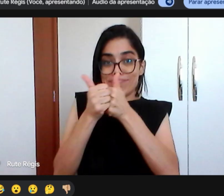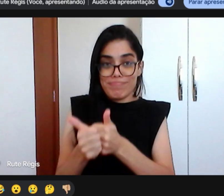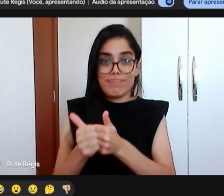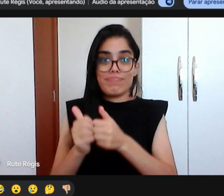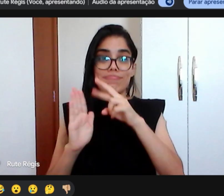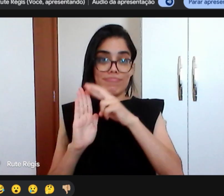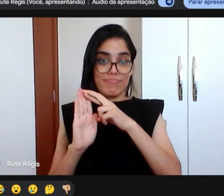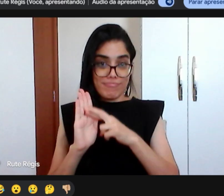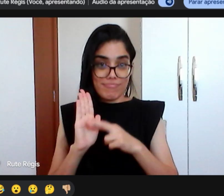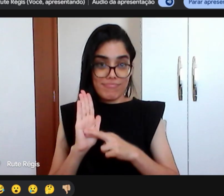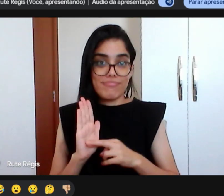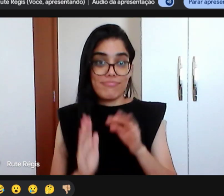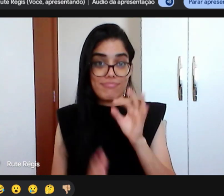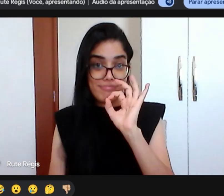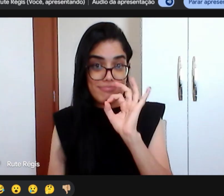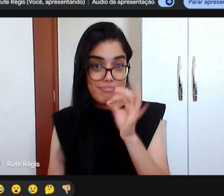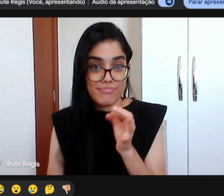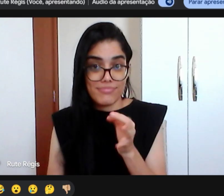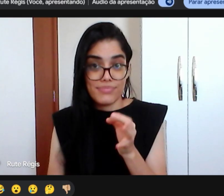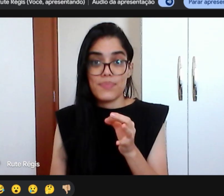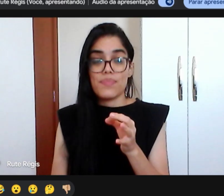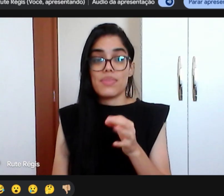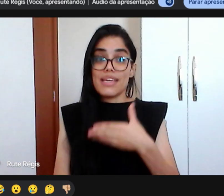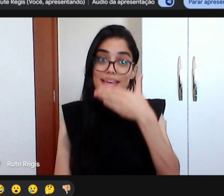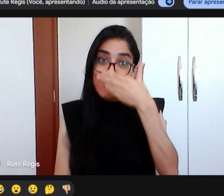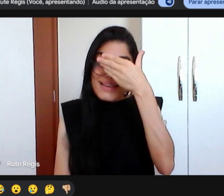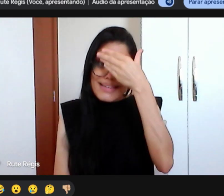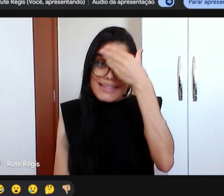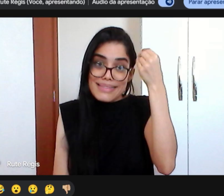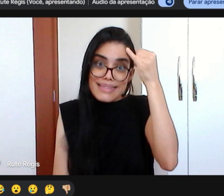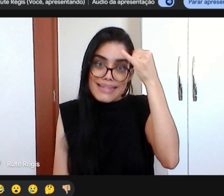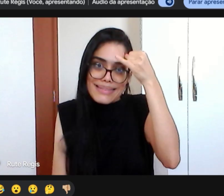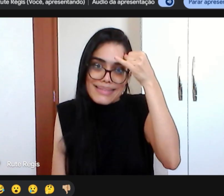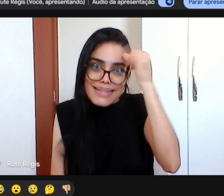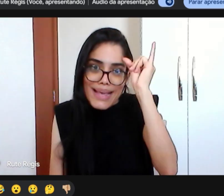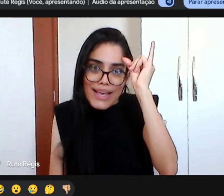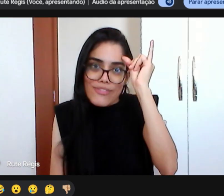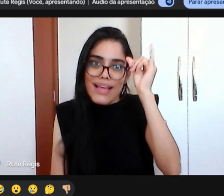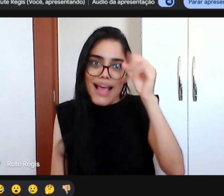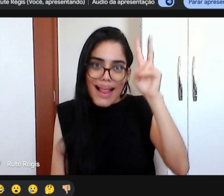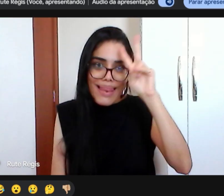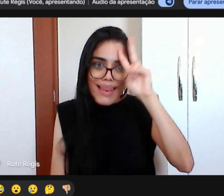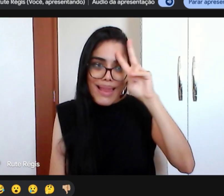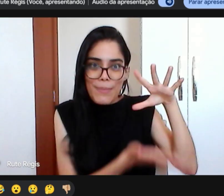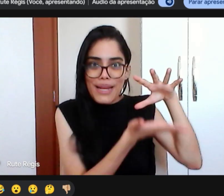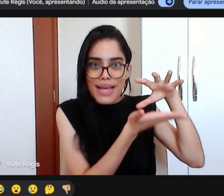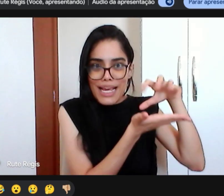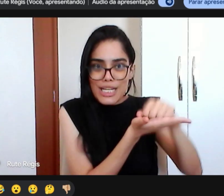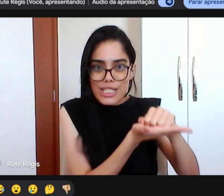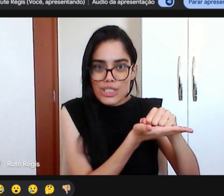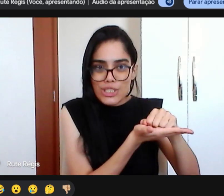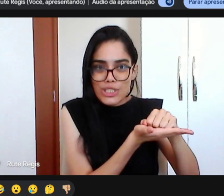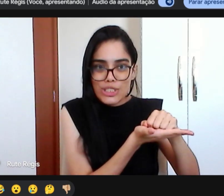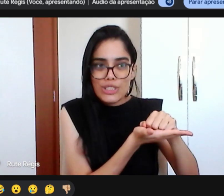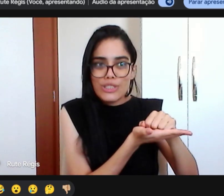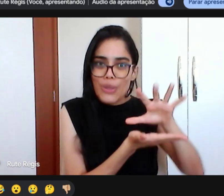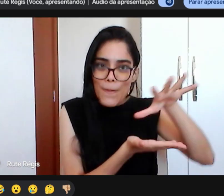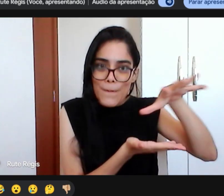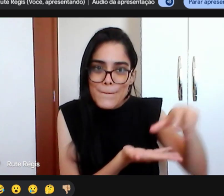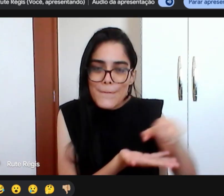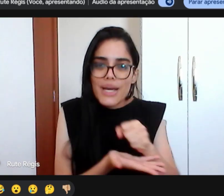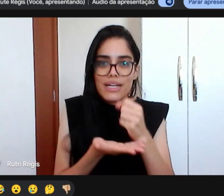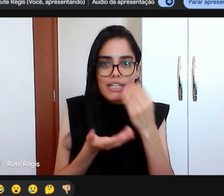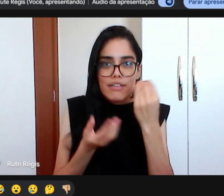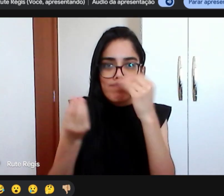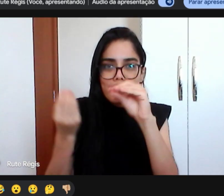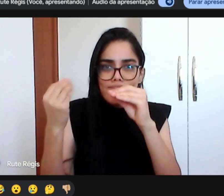nas regras da ABNT, certo? E lembrar sempre de